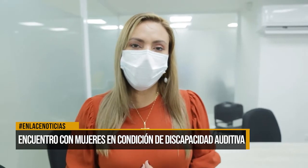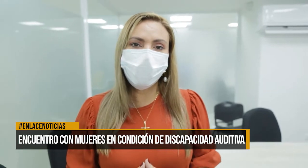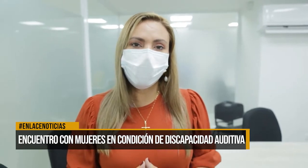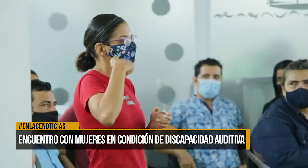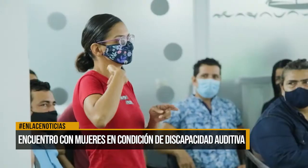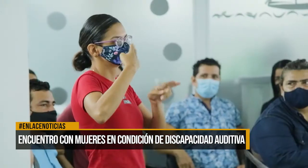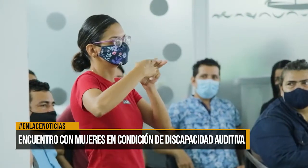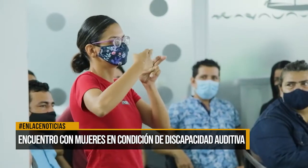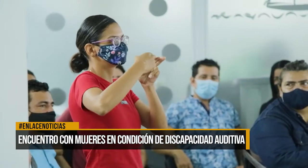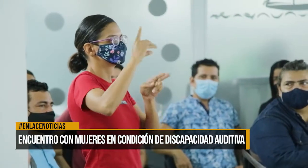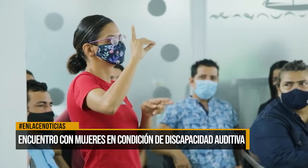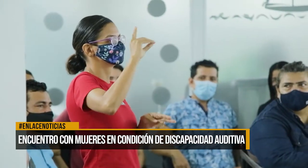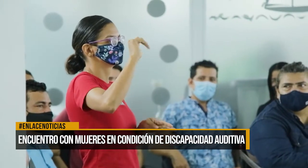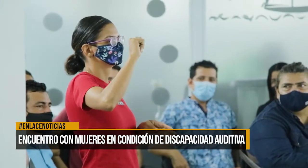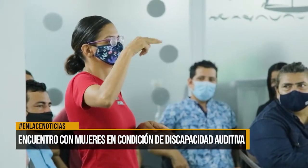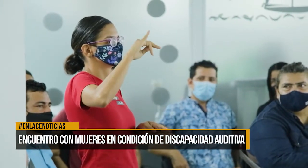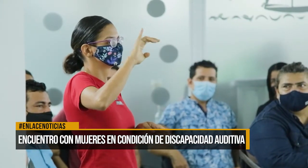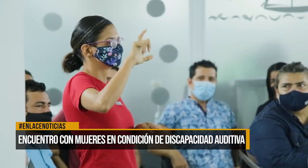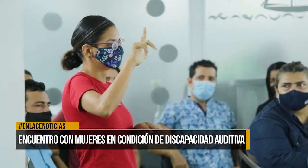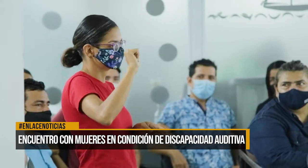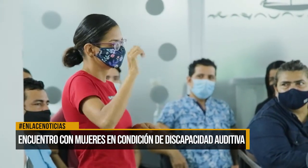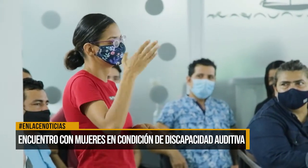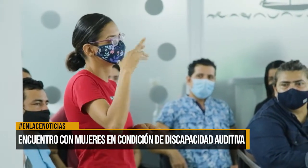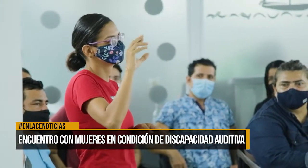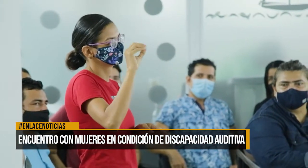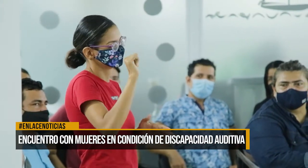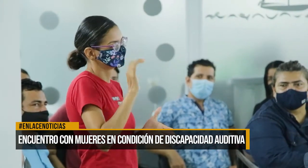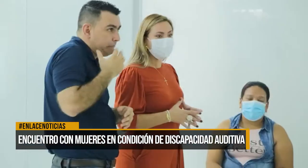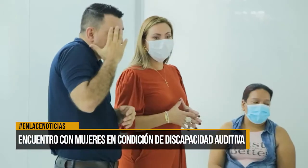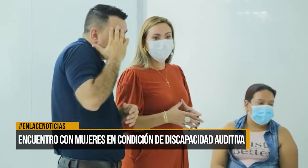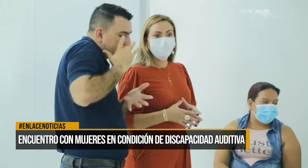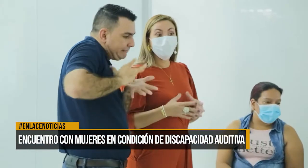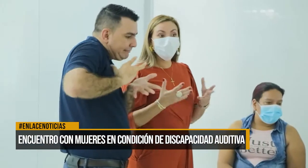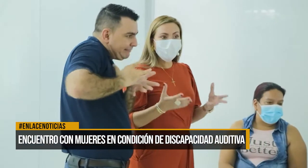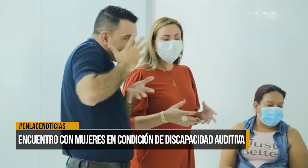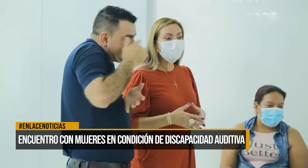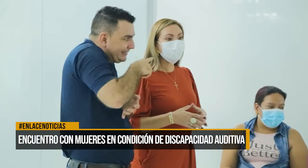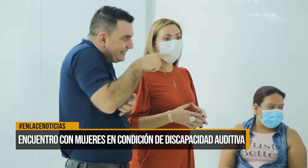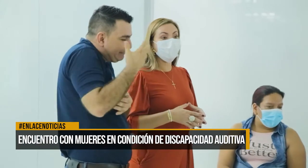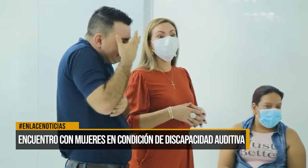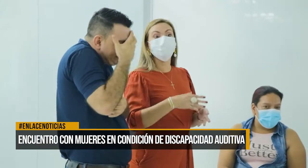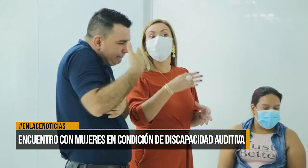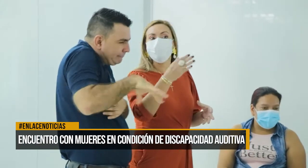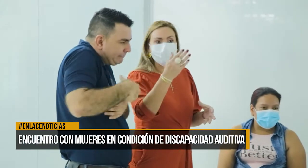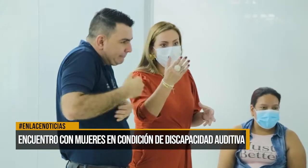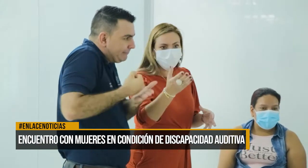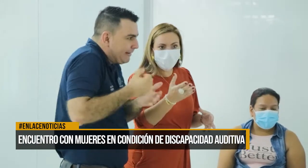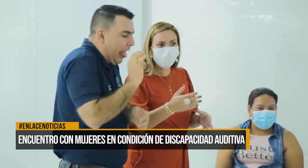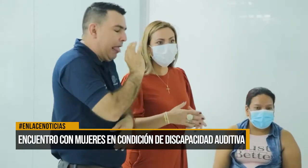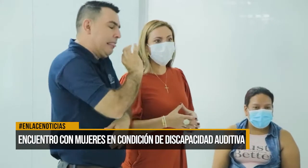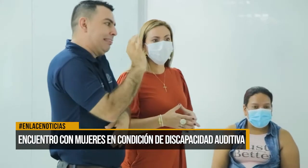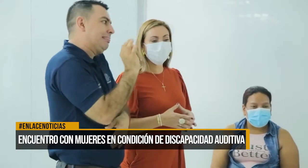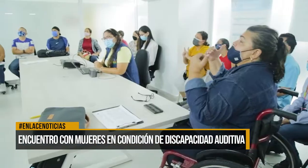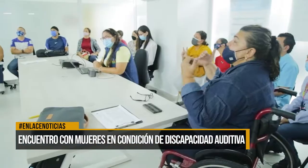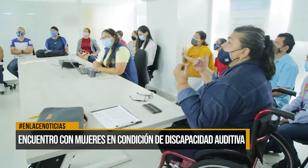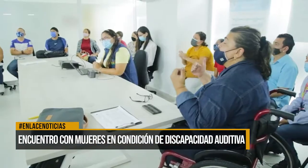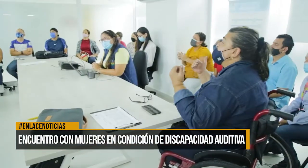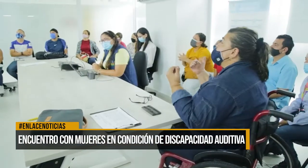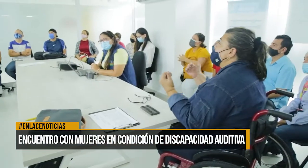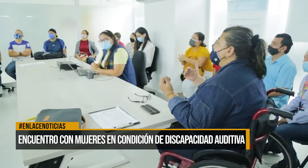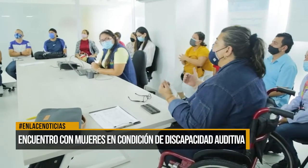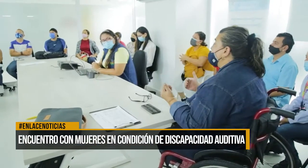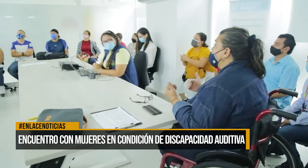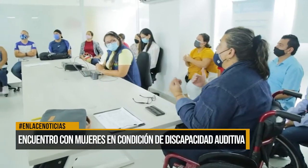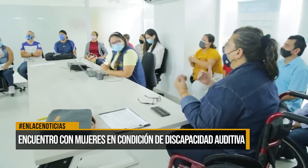tipos de discapacidad que tenemos. Se dijo que uno de los fines de la Casa de la Mujer Empoderada es poder tener en su seno a poblaciones como las de